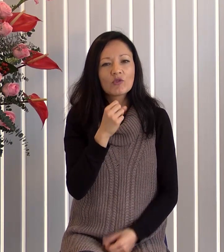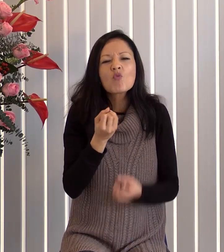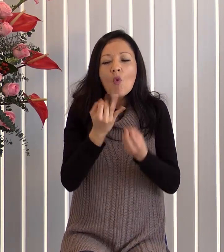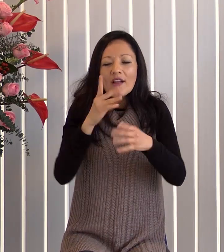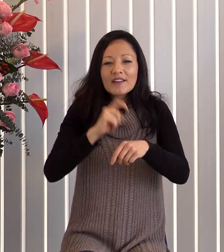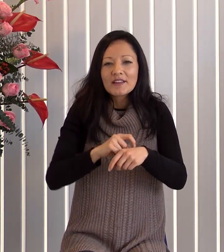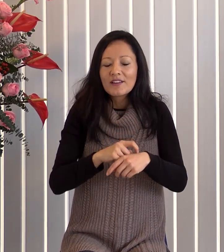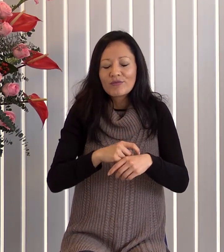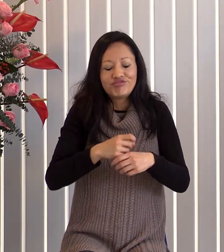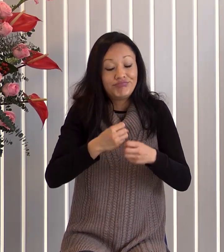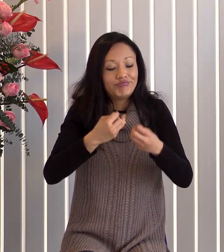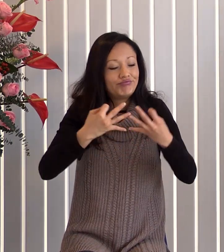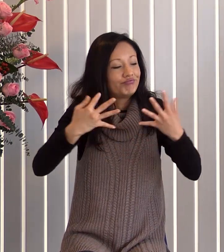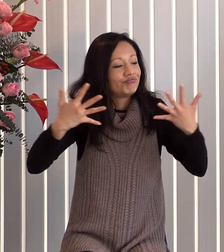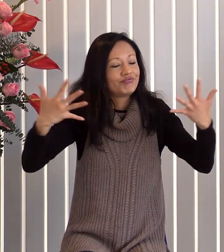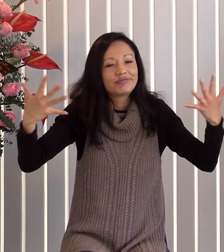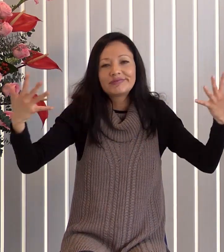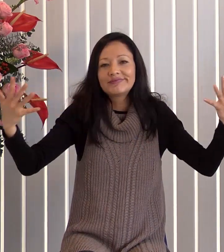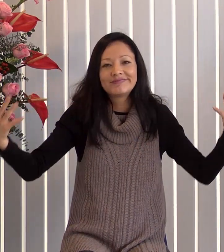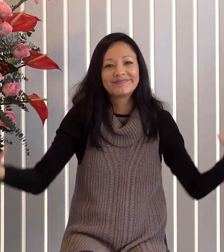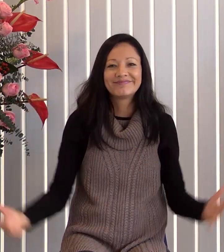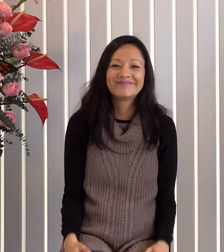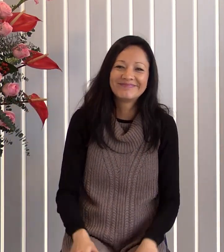¿Cuántas veces?